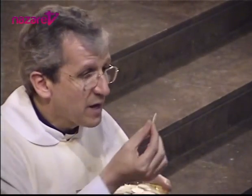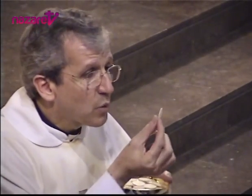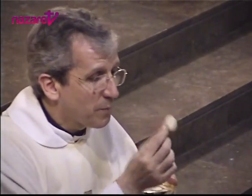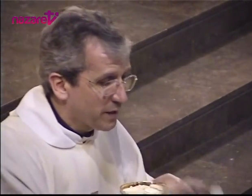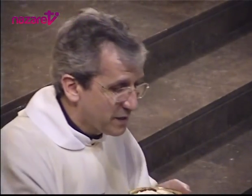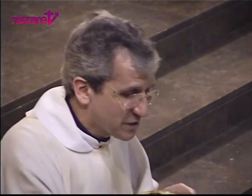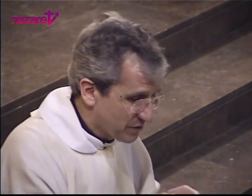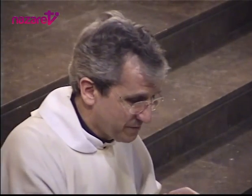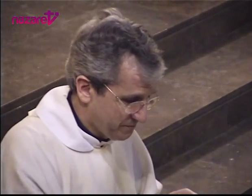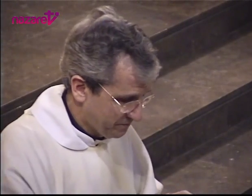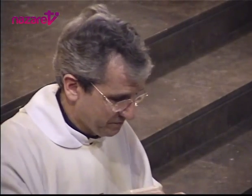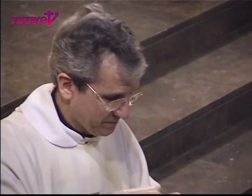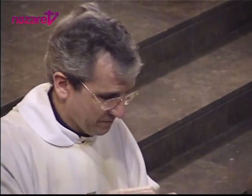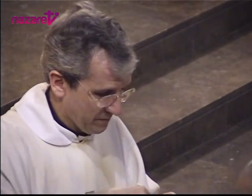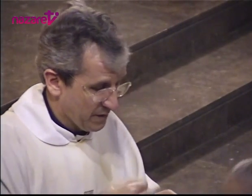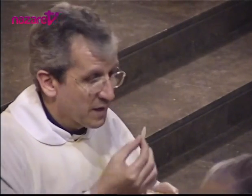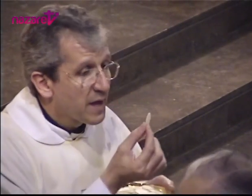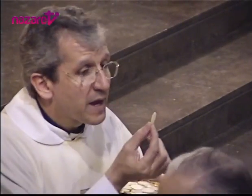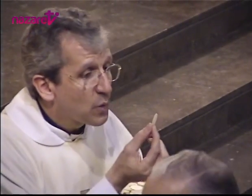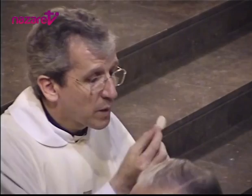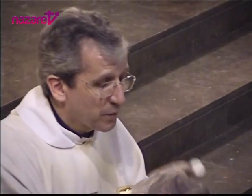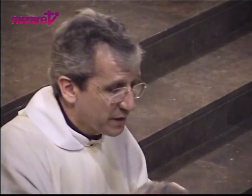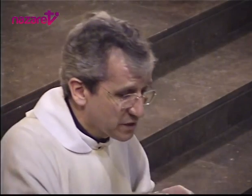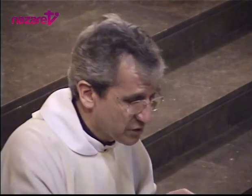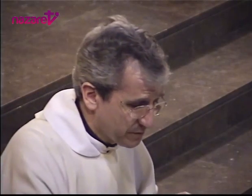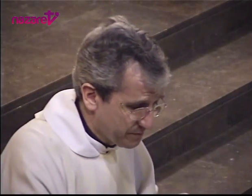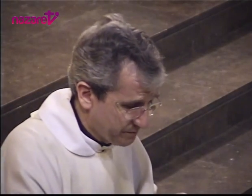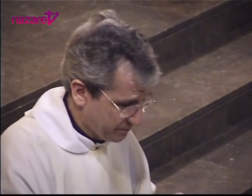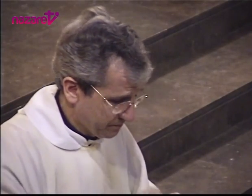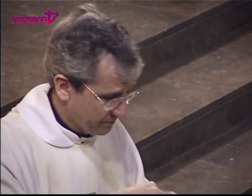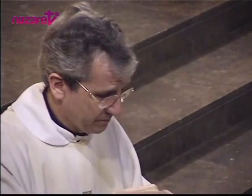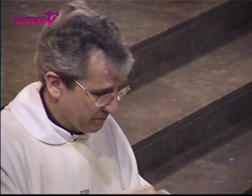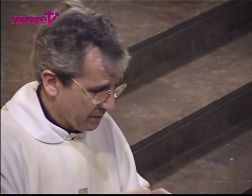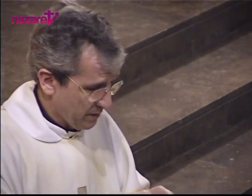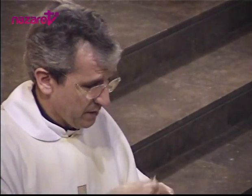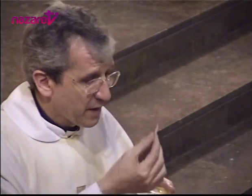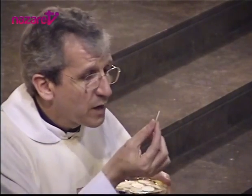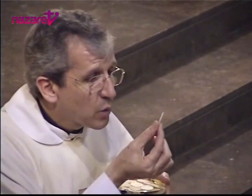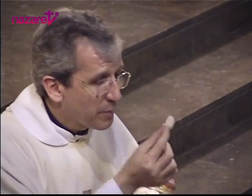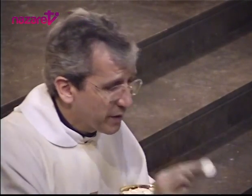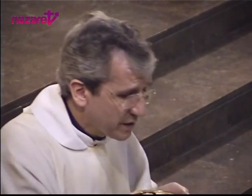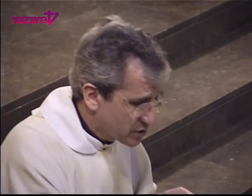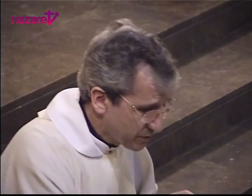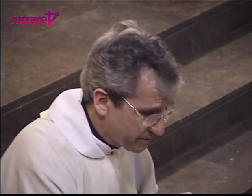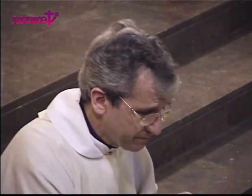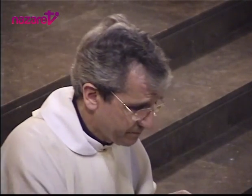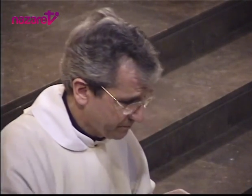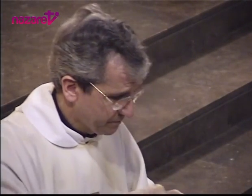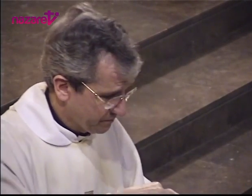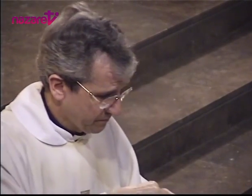En el nombre del Padre, del Hijo y del Espíritu Santo. Amén. Amén. La gracia de nuestro Señor Jesucristo, el